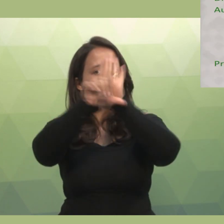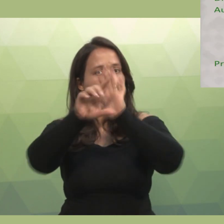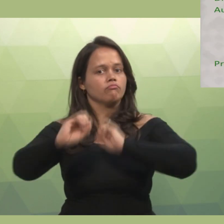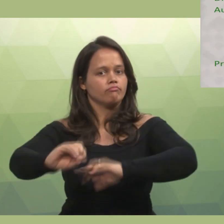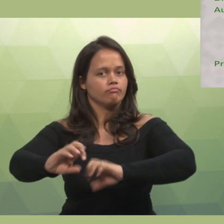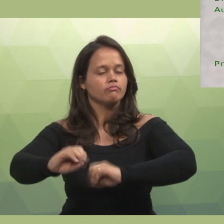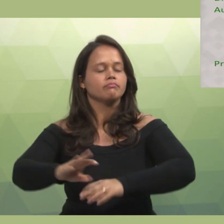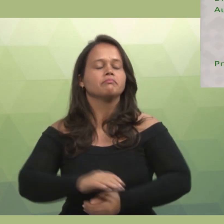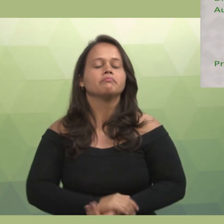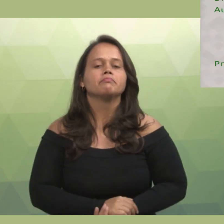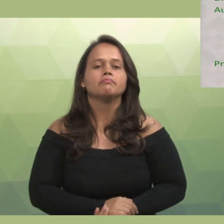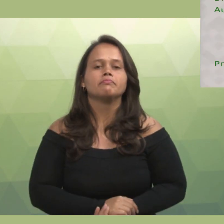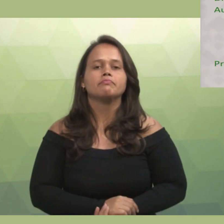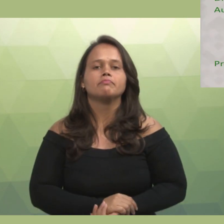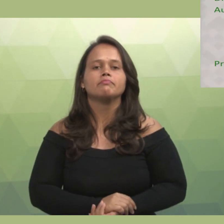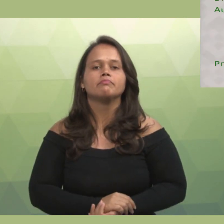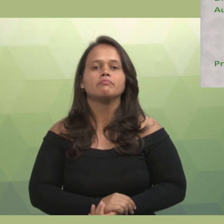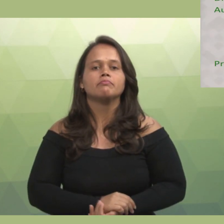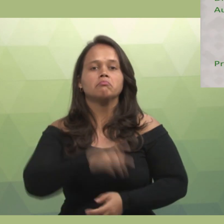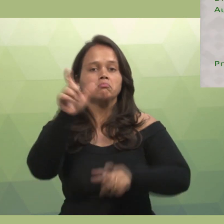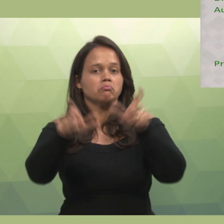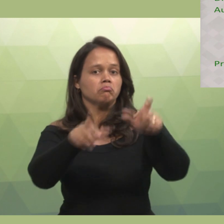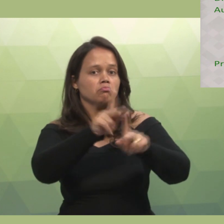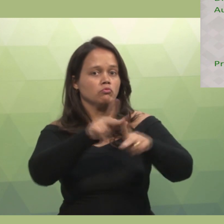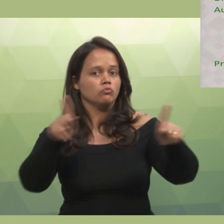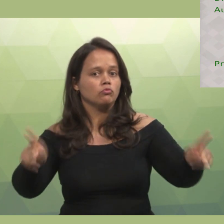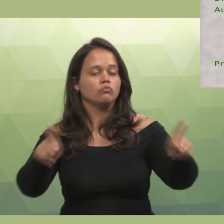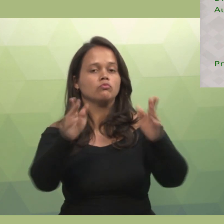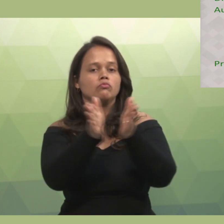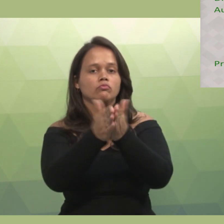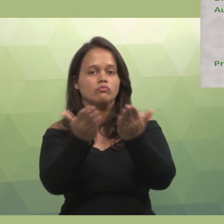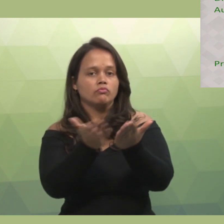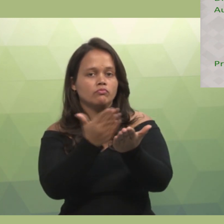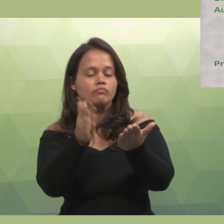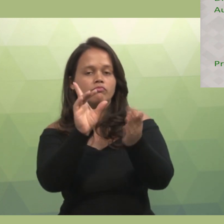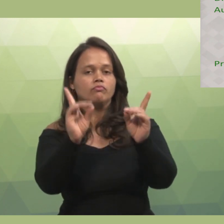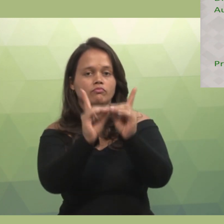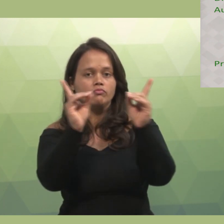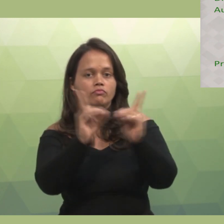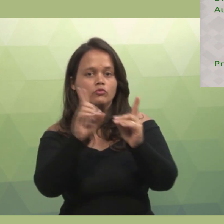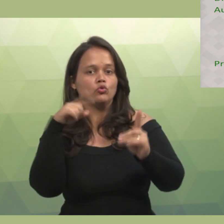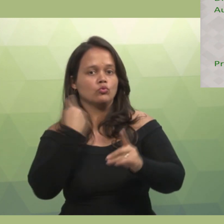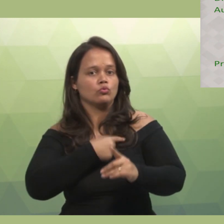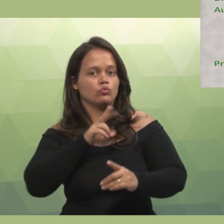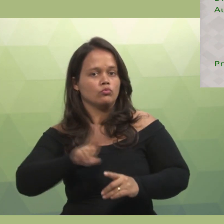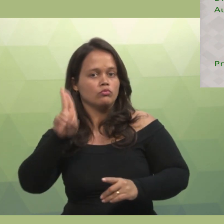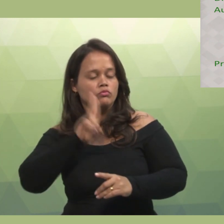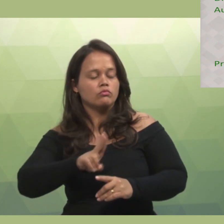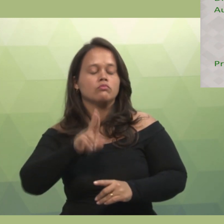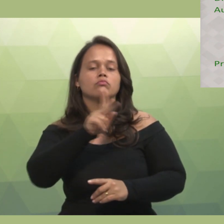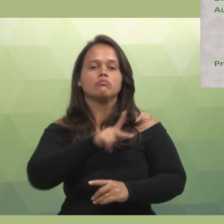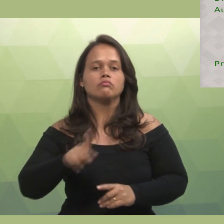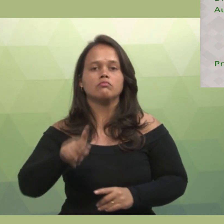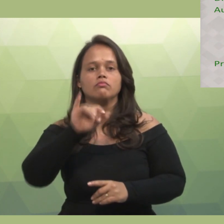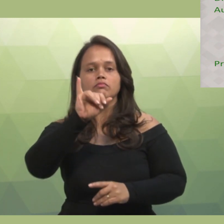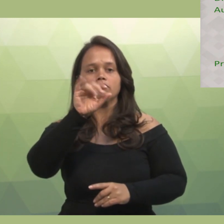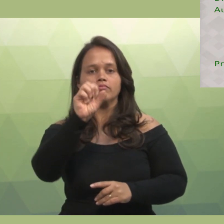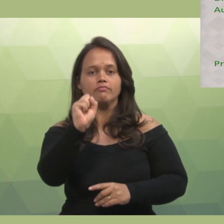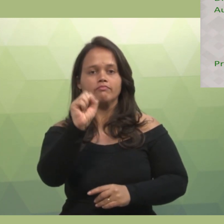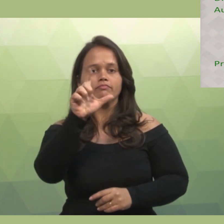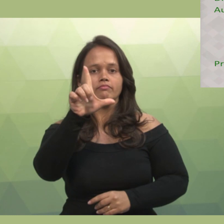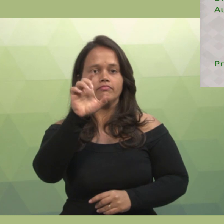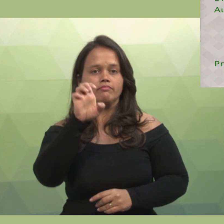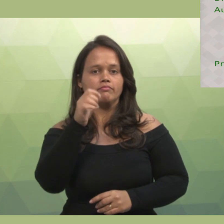Os autores do caderno didático que utilizaremos para o desenvolvimento da disciplina são Isli Gonçalves